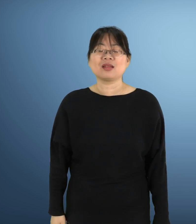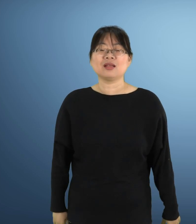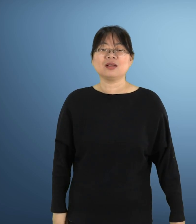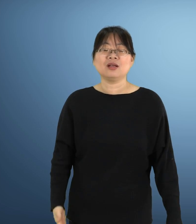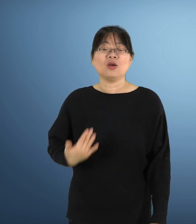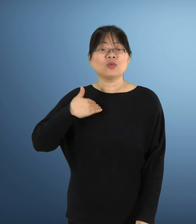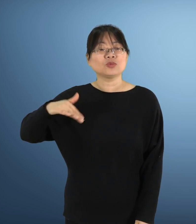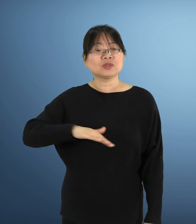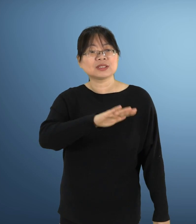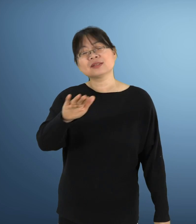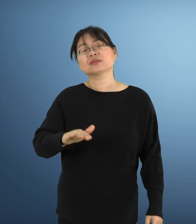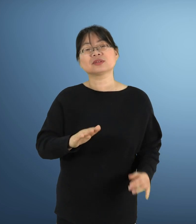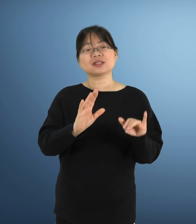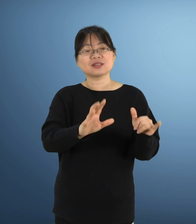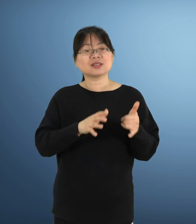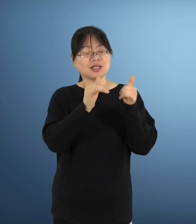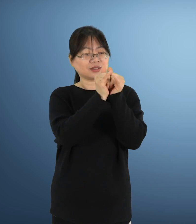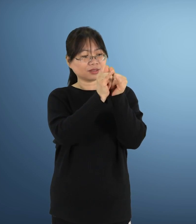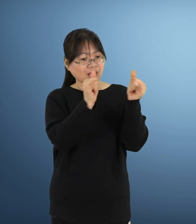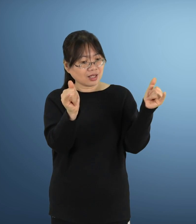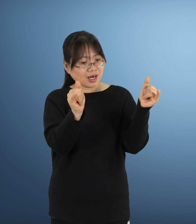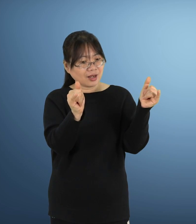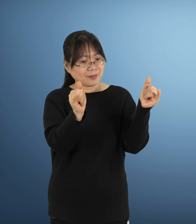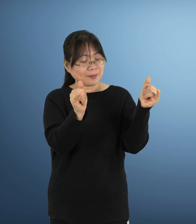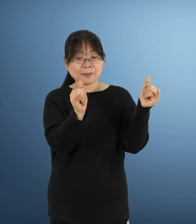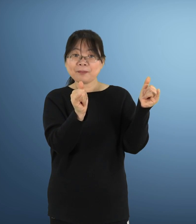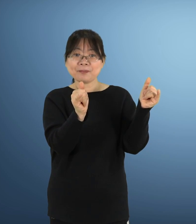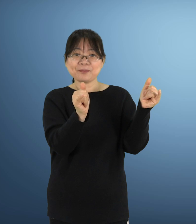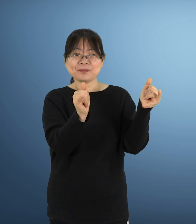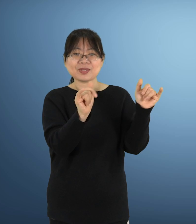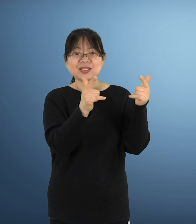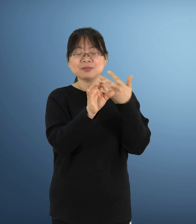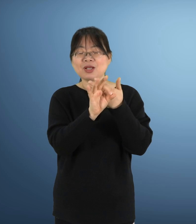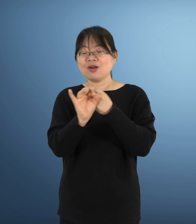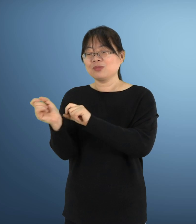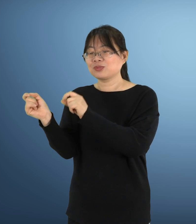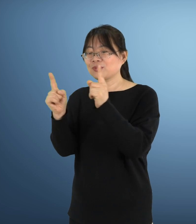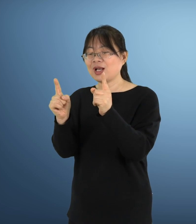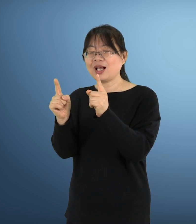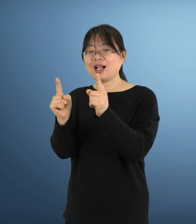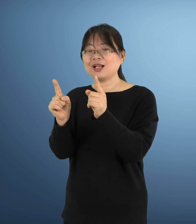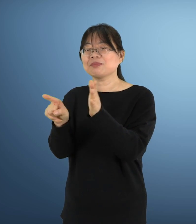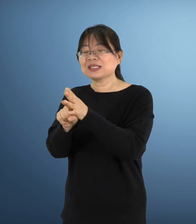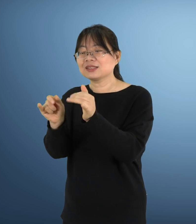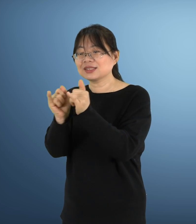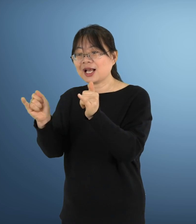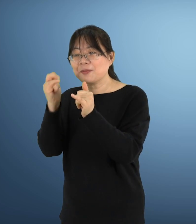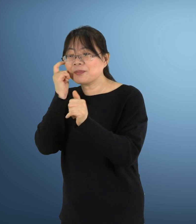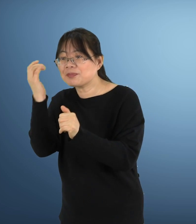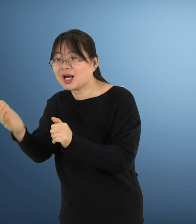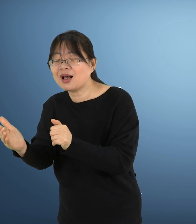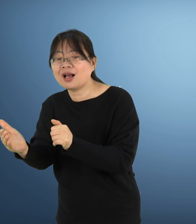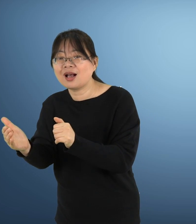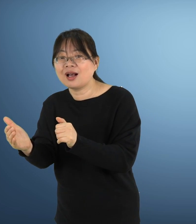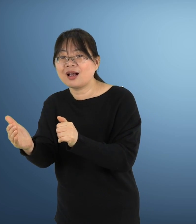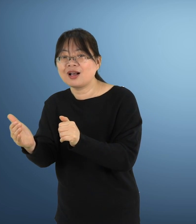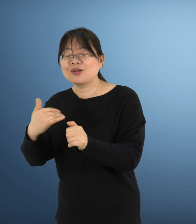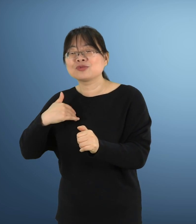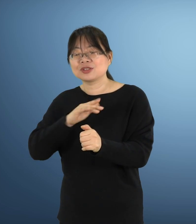우리는 이 세상 사람들입니까? 저 세상 사람들입니까? 우린 저 세상